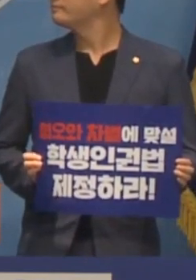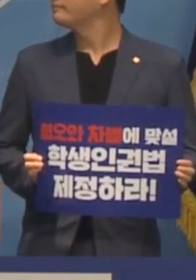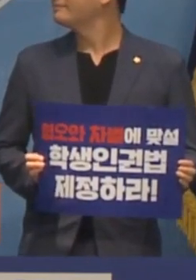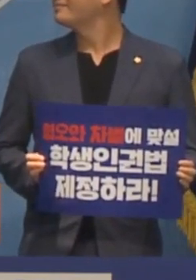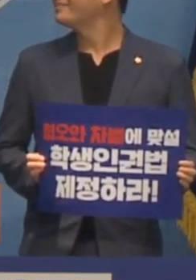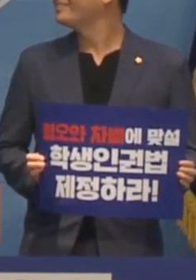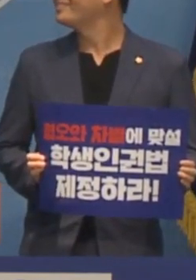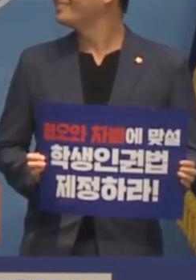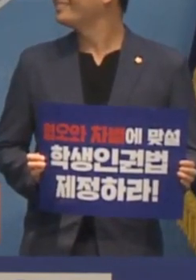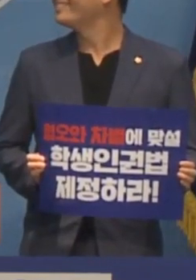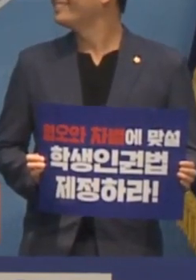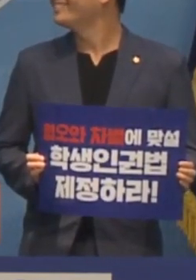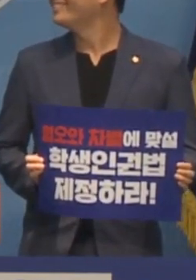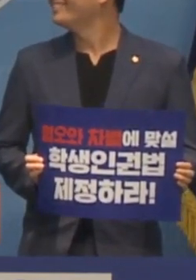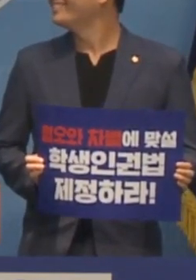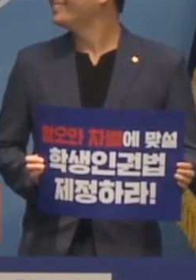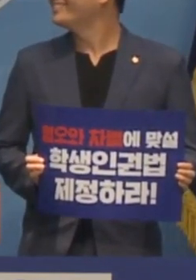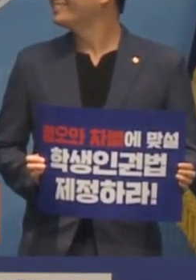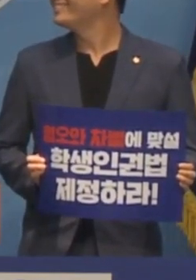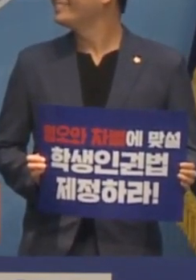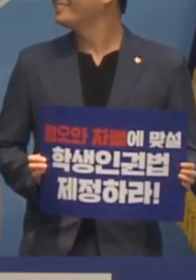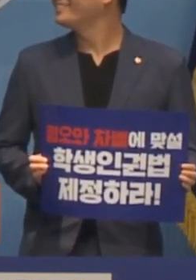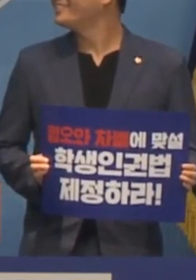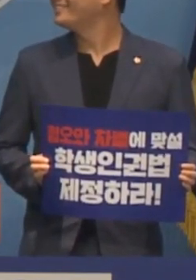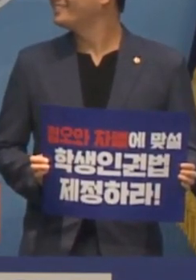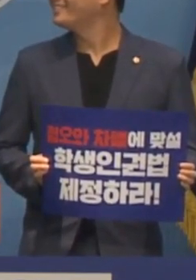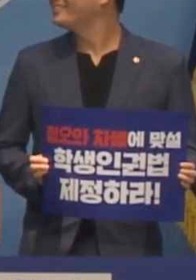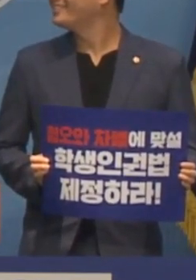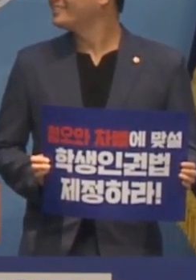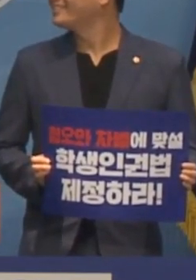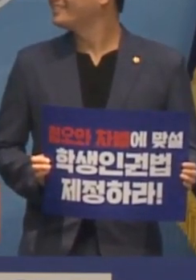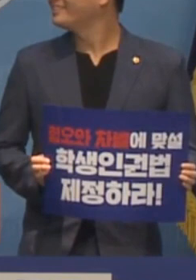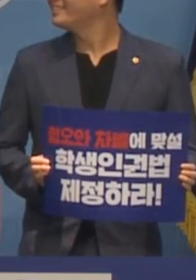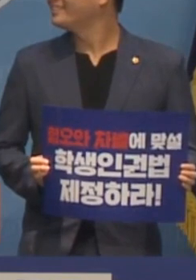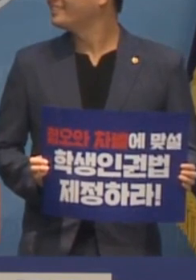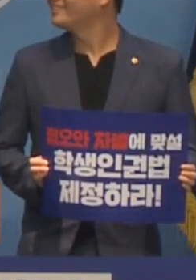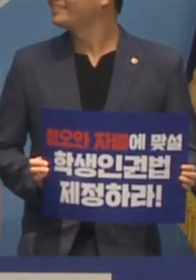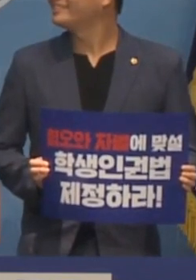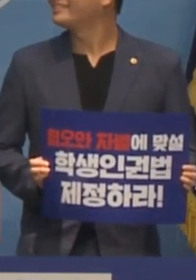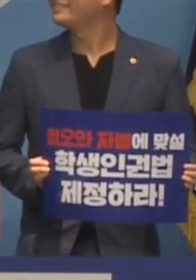네, 인사하시면 돼요. 이렇게 제 이름 부르면. 김나다님.